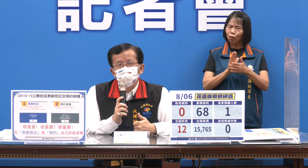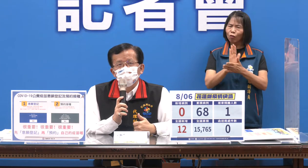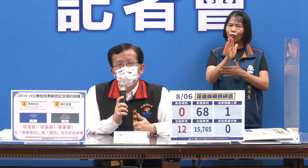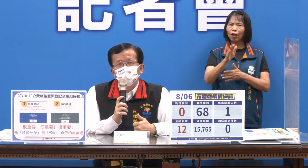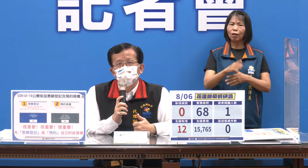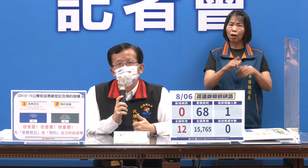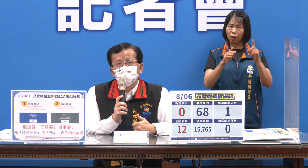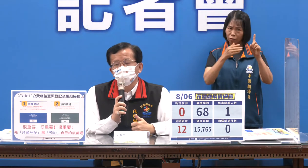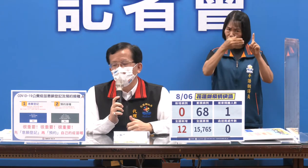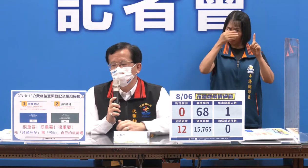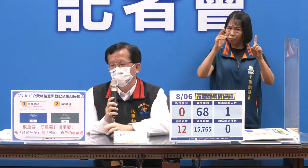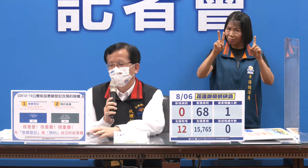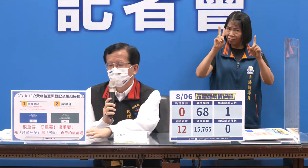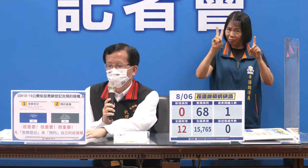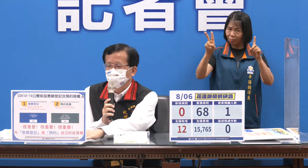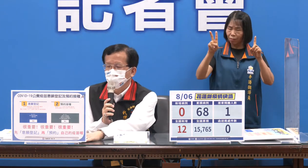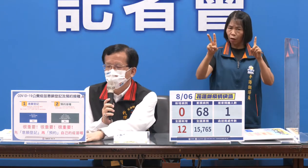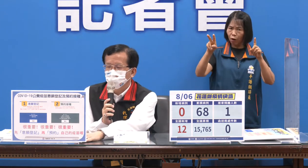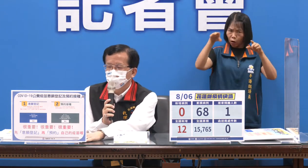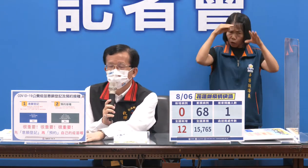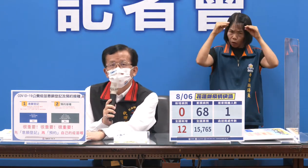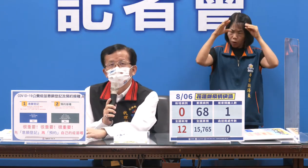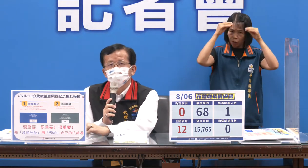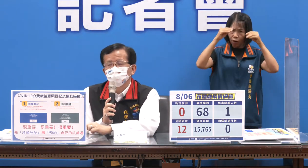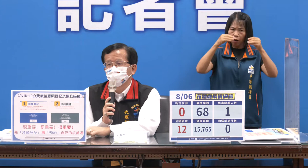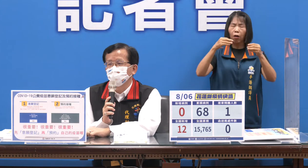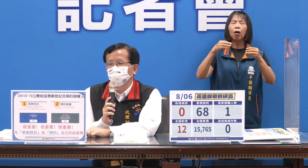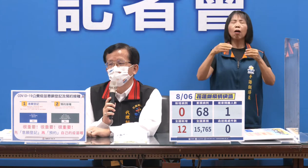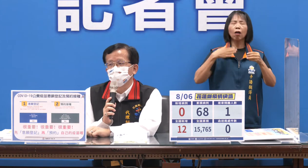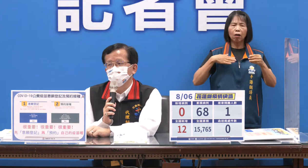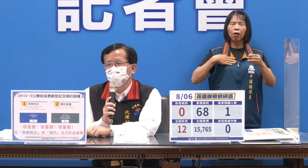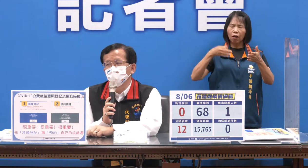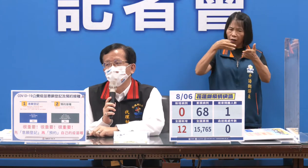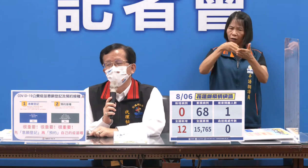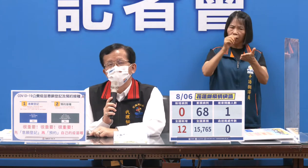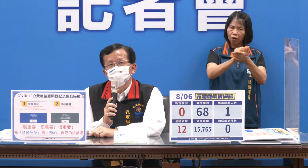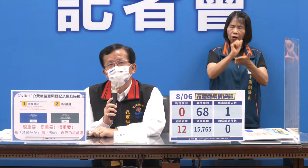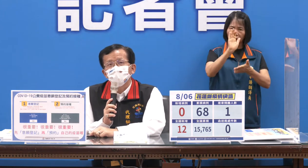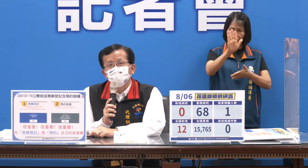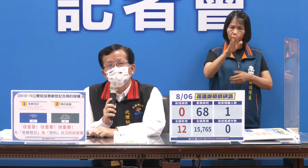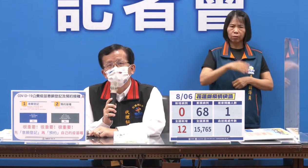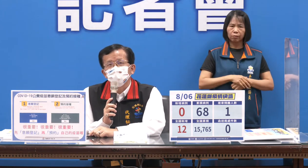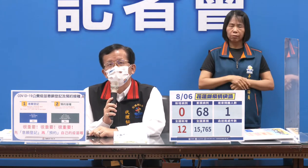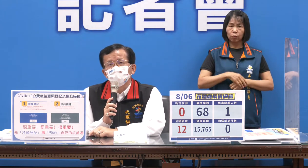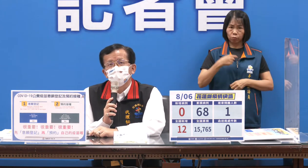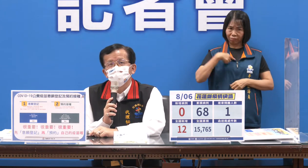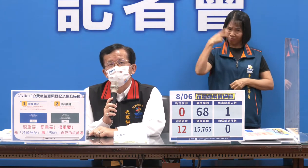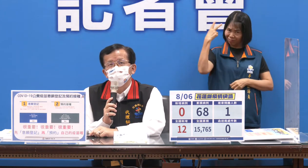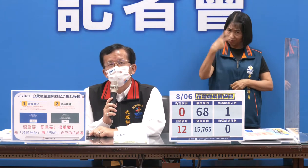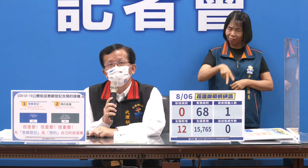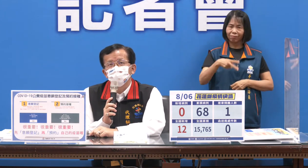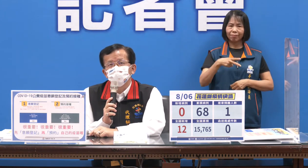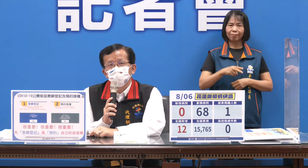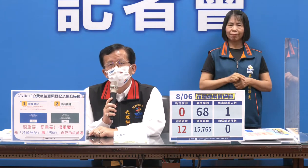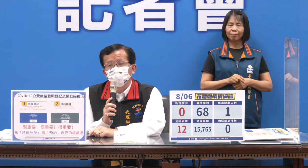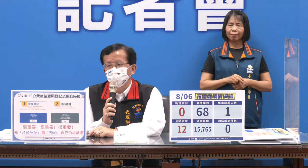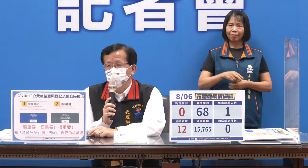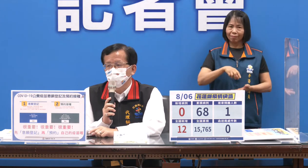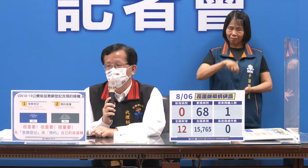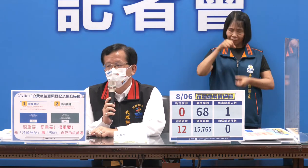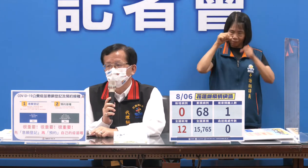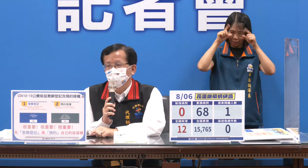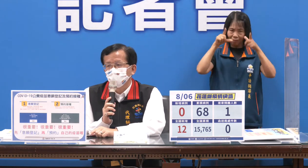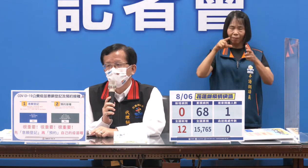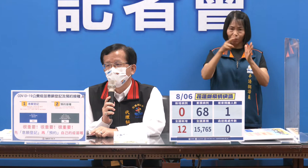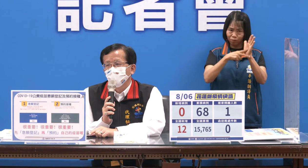到1922的相关的一个登记部分，我们这边再一次的来跟乡亲做补充